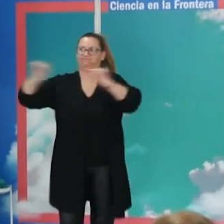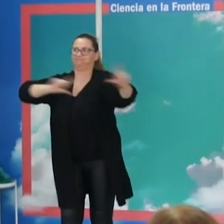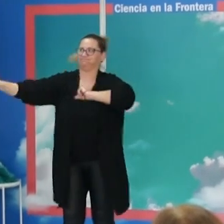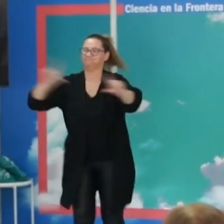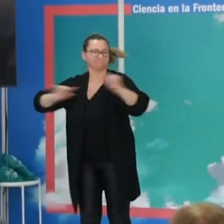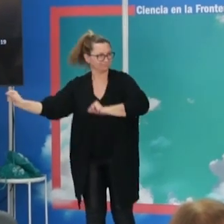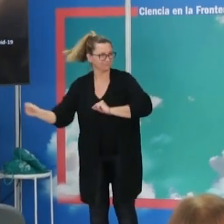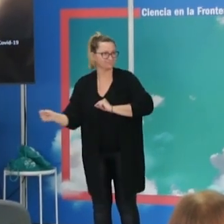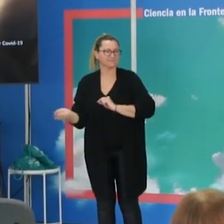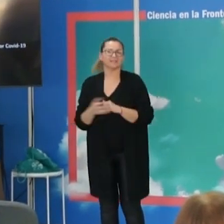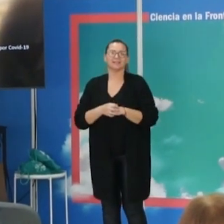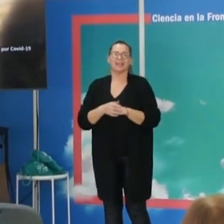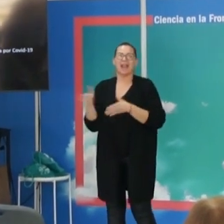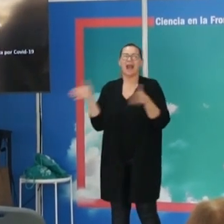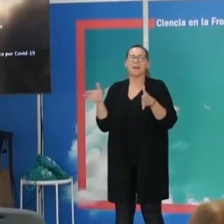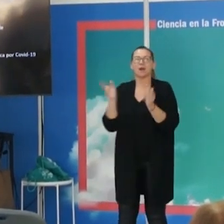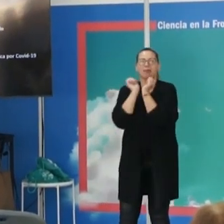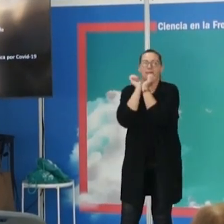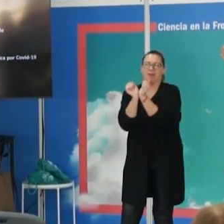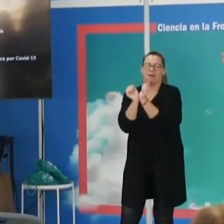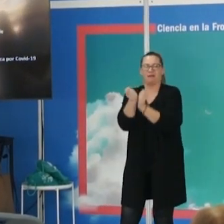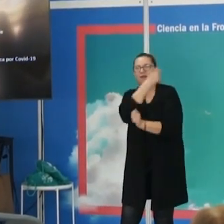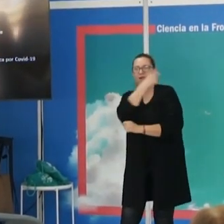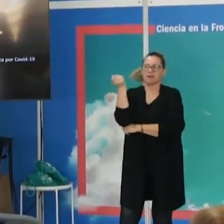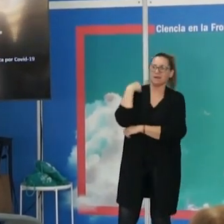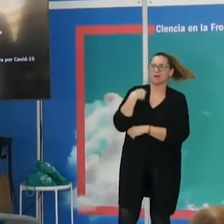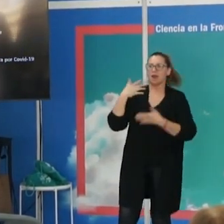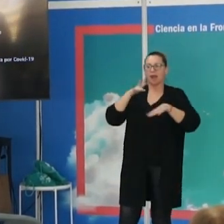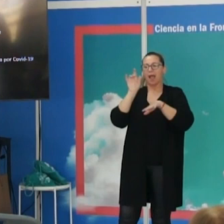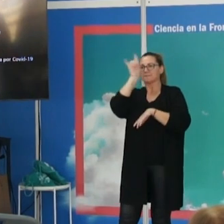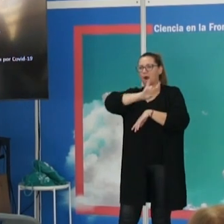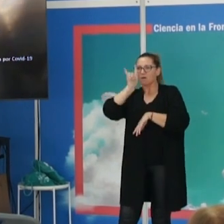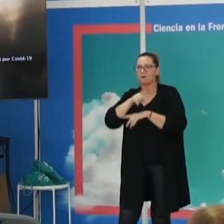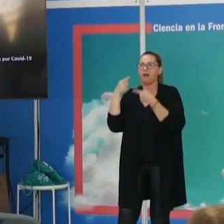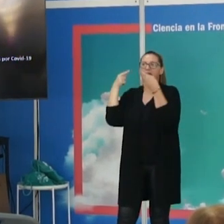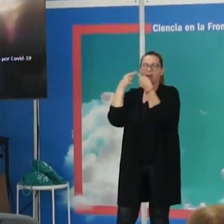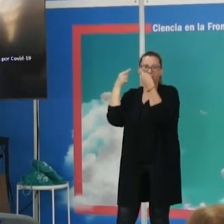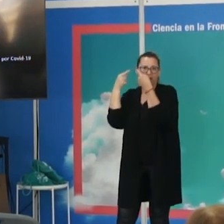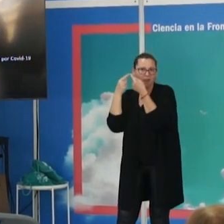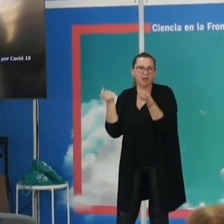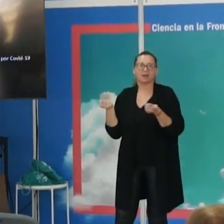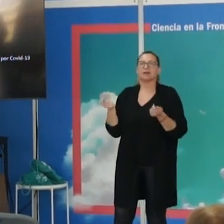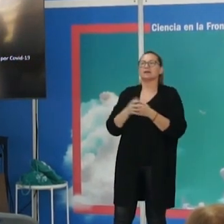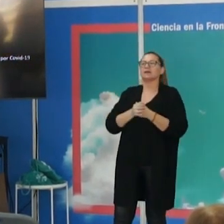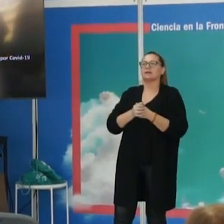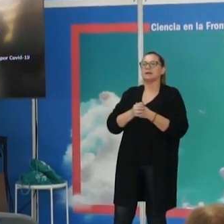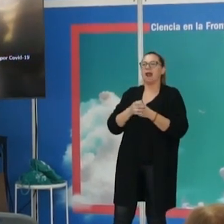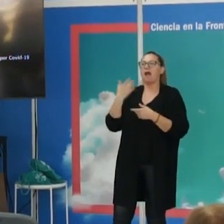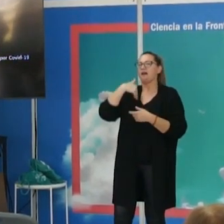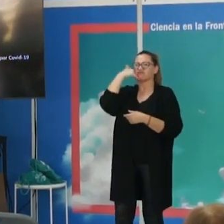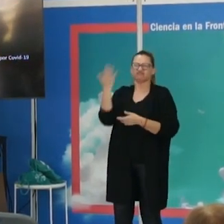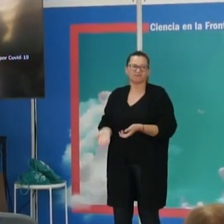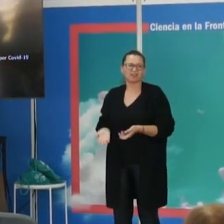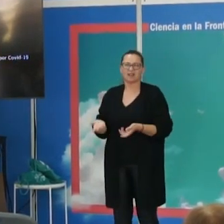de sus dueños en la época de la esclavitud. La piel oscura, la tristeza, el acné, la hilaridad incontenible, la fealdad,